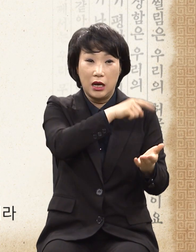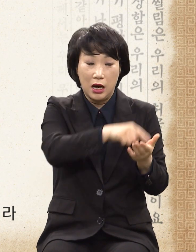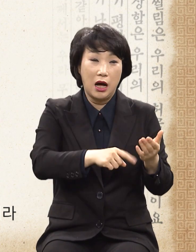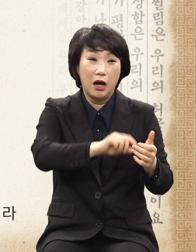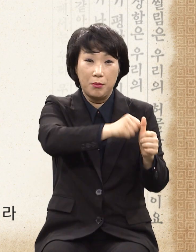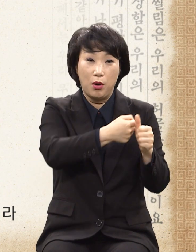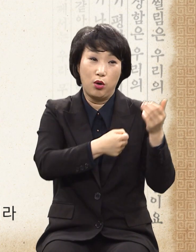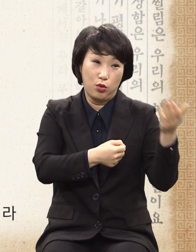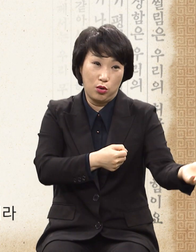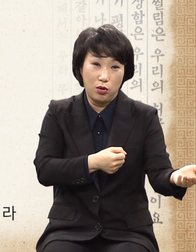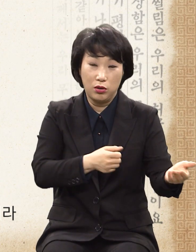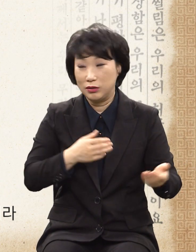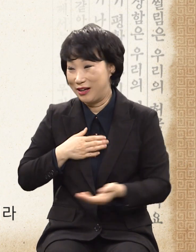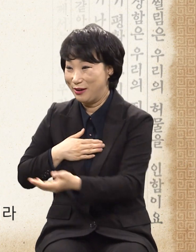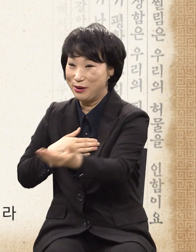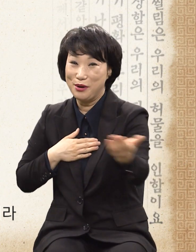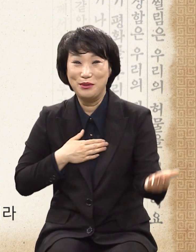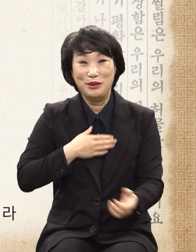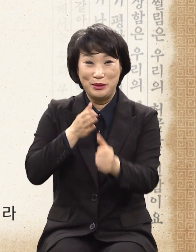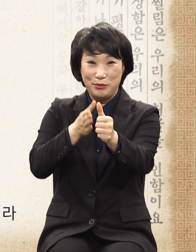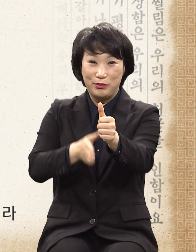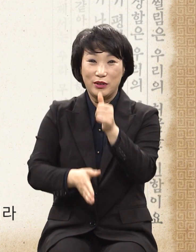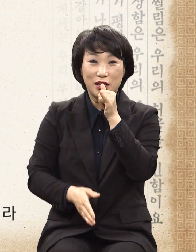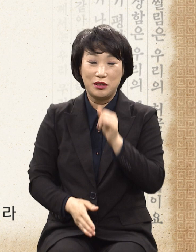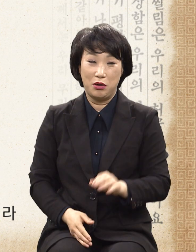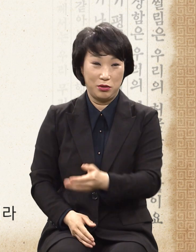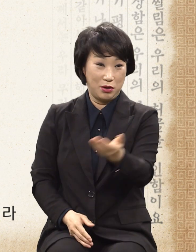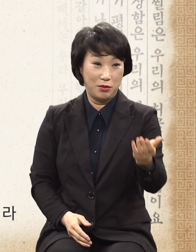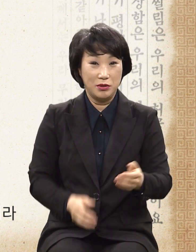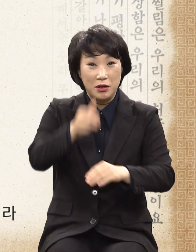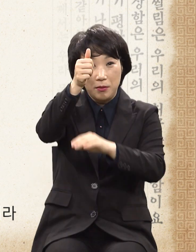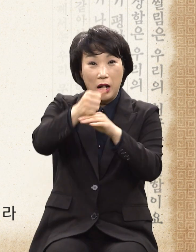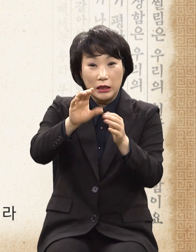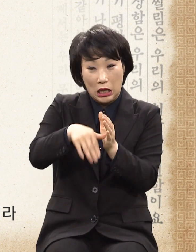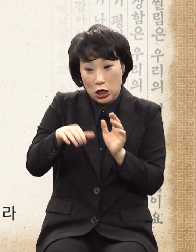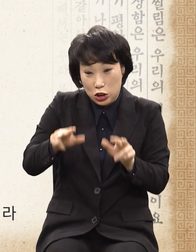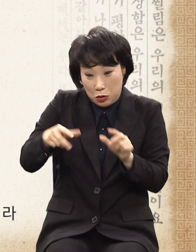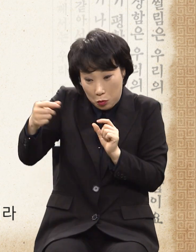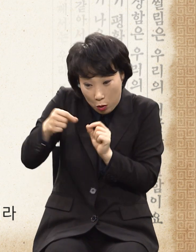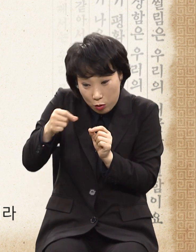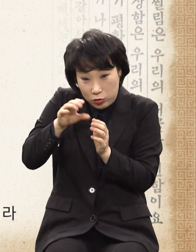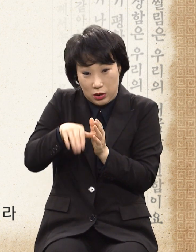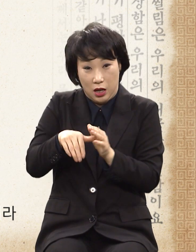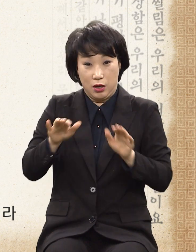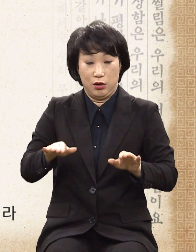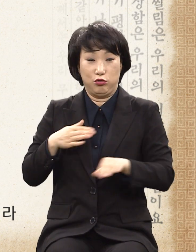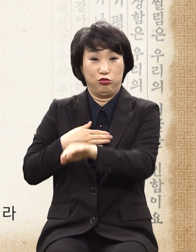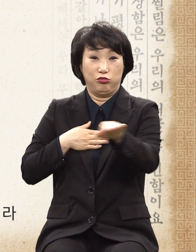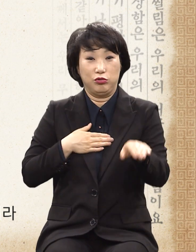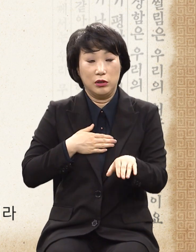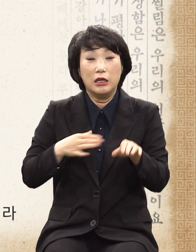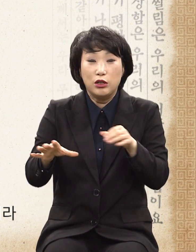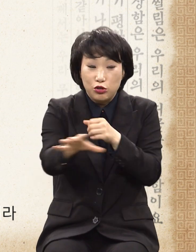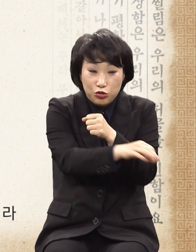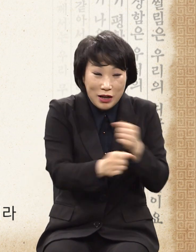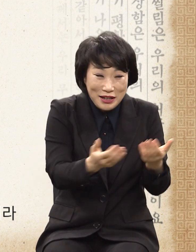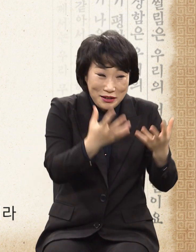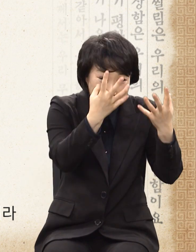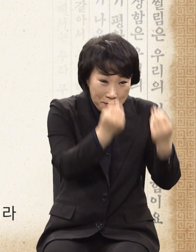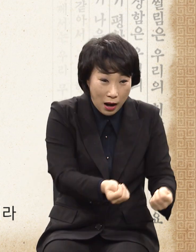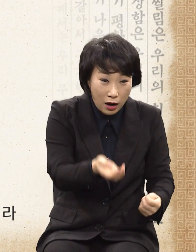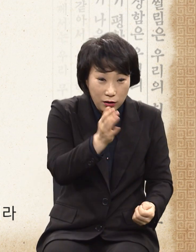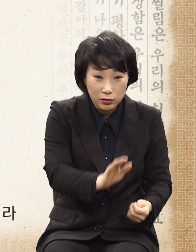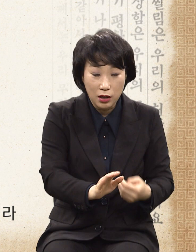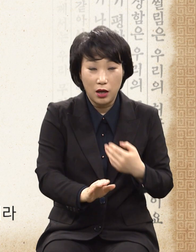대가요. 여러분 간절히 비옵나니 마지막 때가 다 됐으니 우리는 추수할 것은